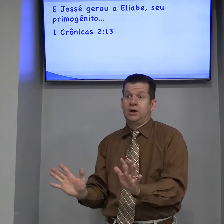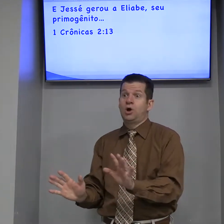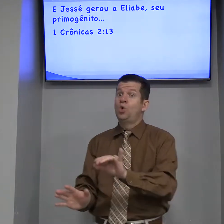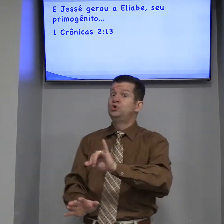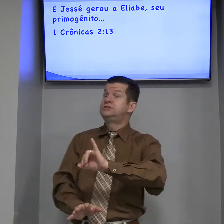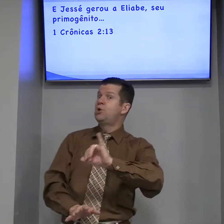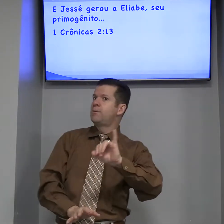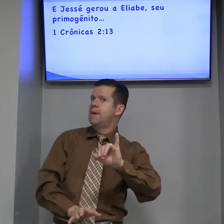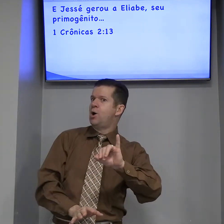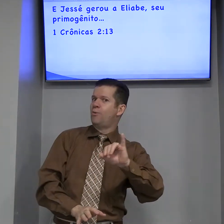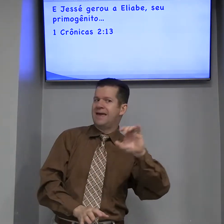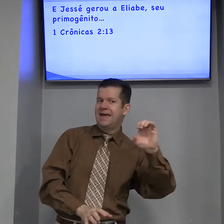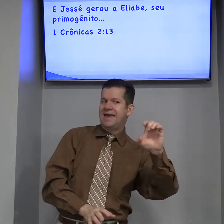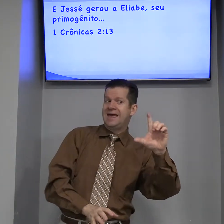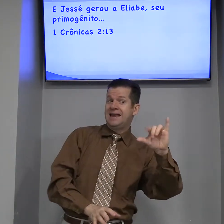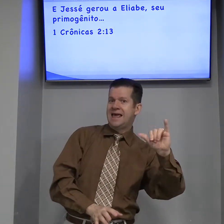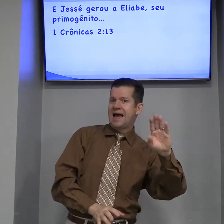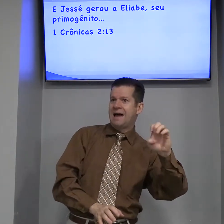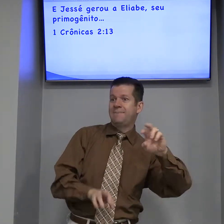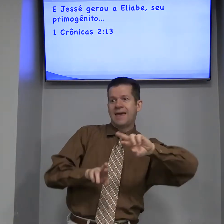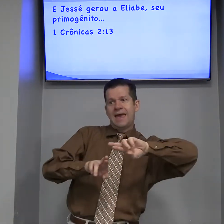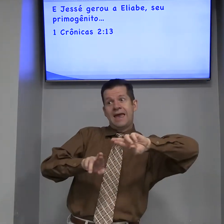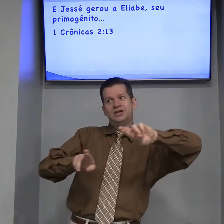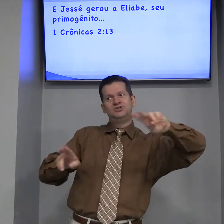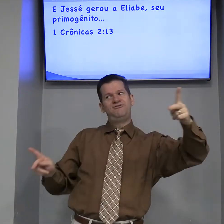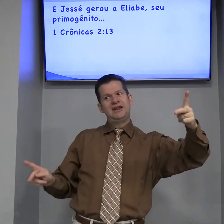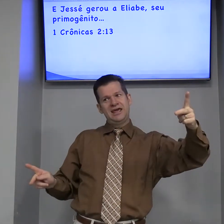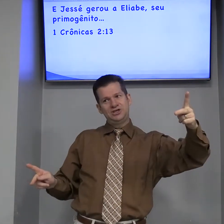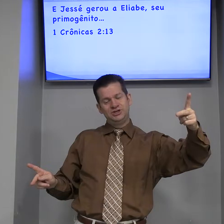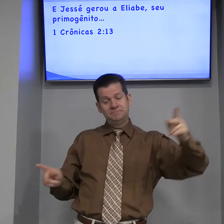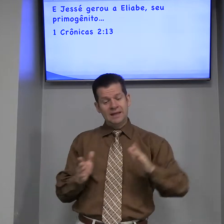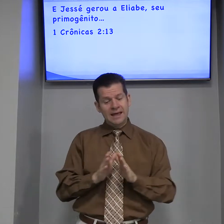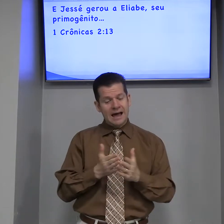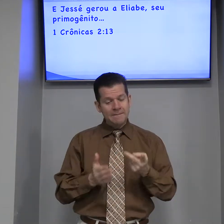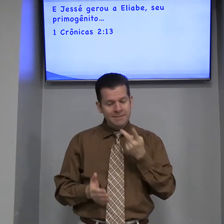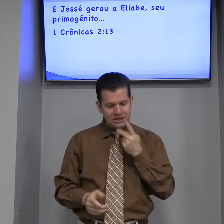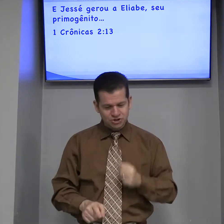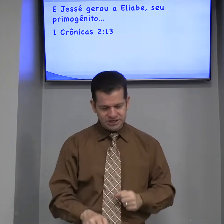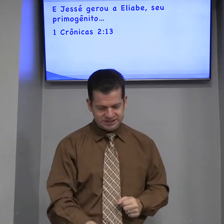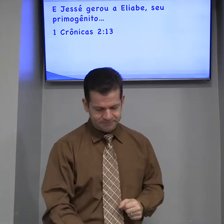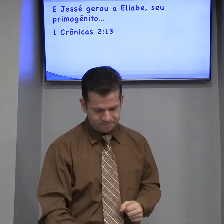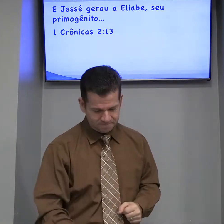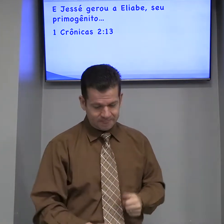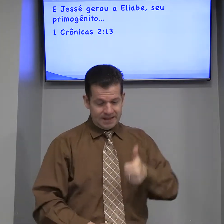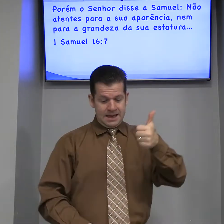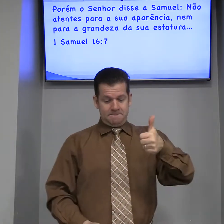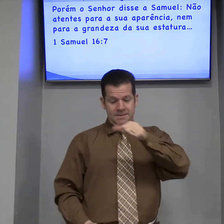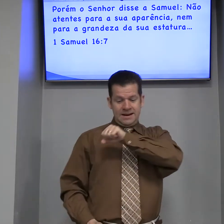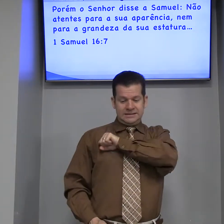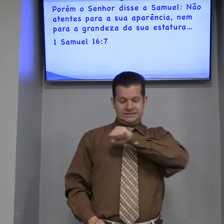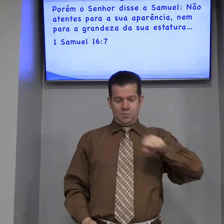Agora, o seu irmão, Eliabe, era diferente. A Bíblia diz, 1